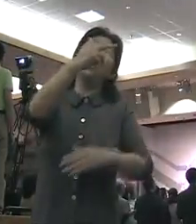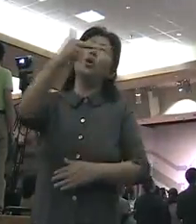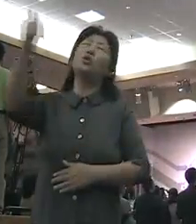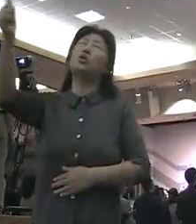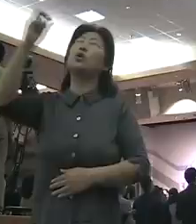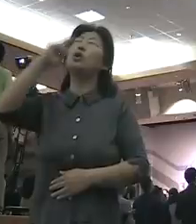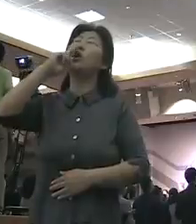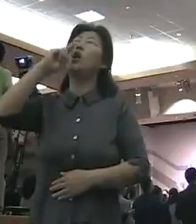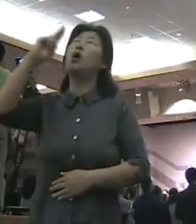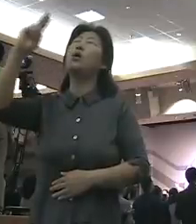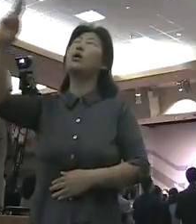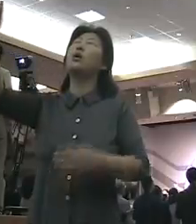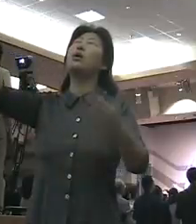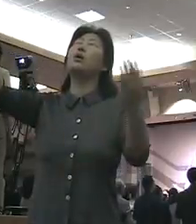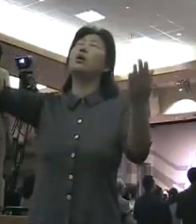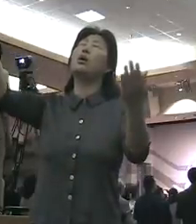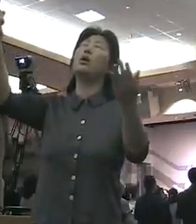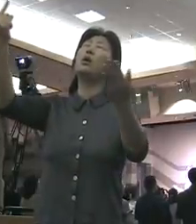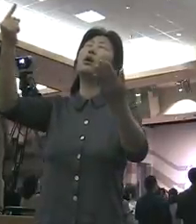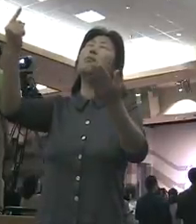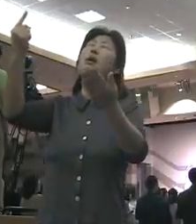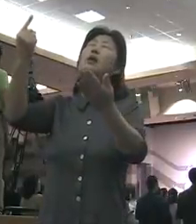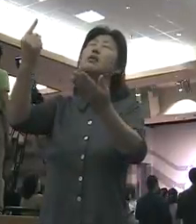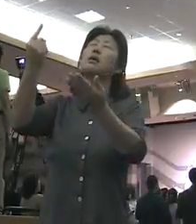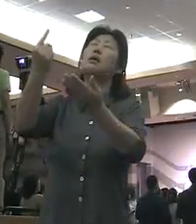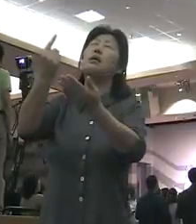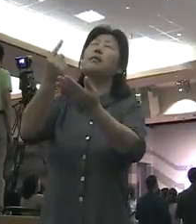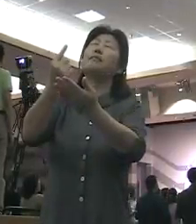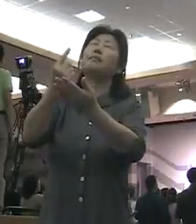보좌로 주여 찬양을 받아주소서.